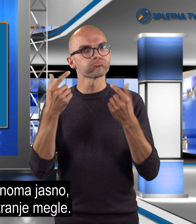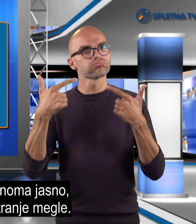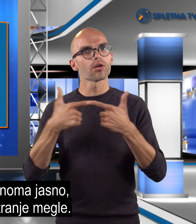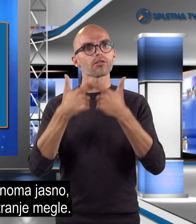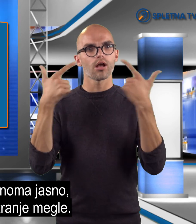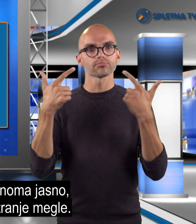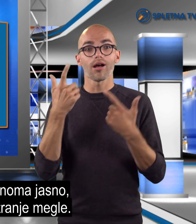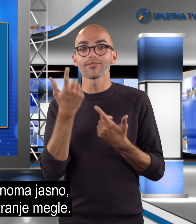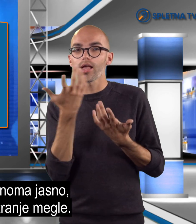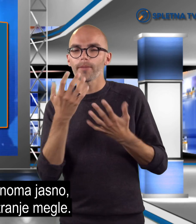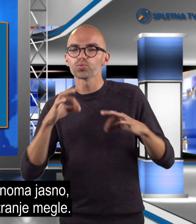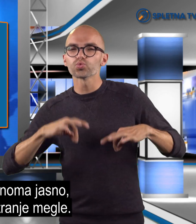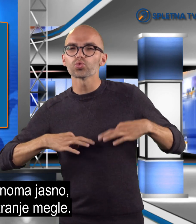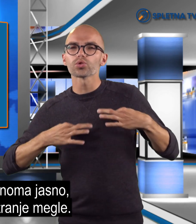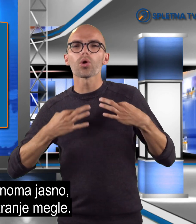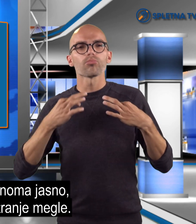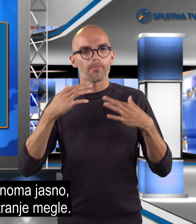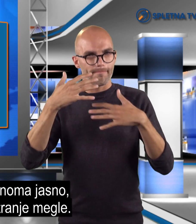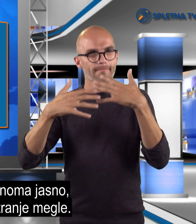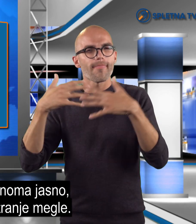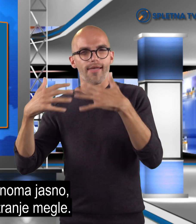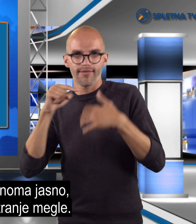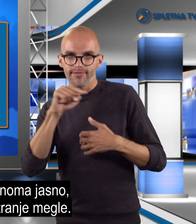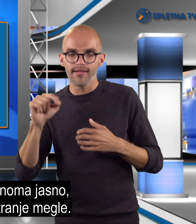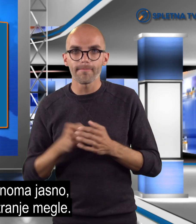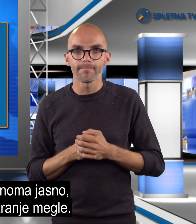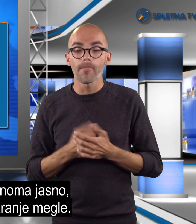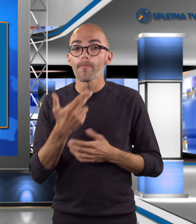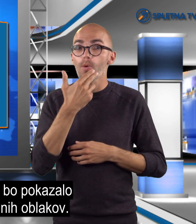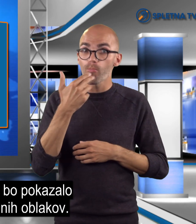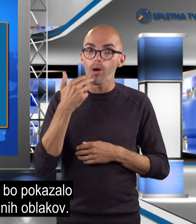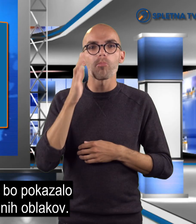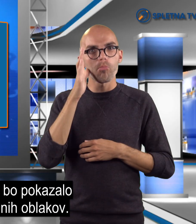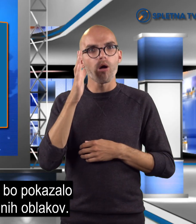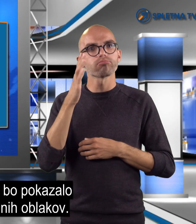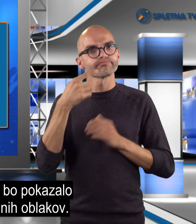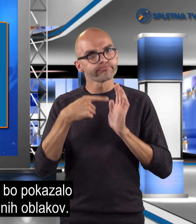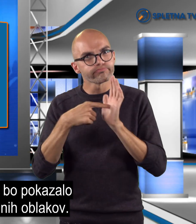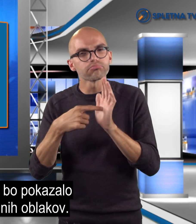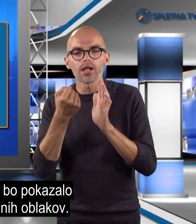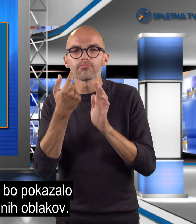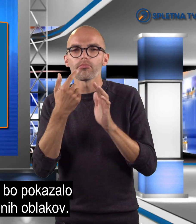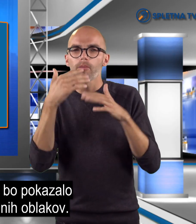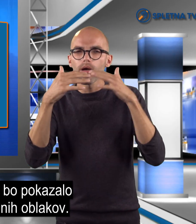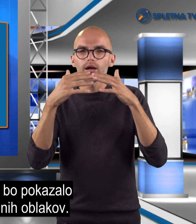Jutri bo večinoma jasno, le z nekaj jutranje megle. Popoldne se bo pokazalo nekaj prosojnih